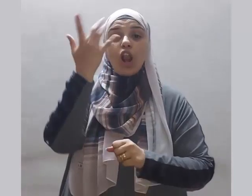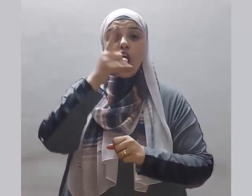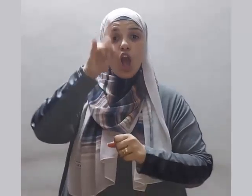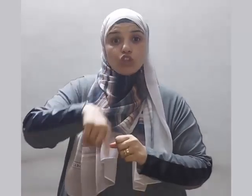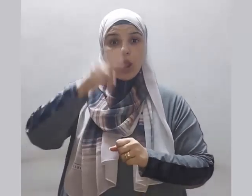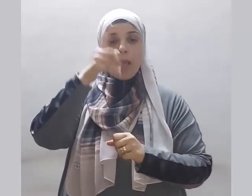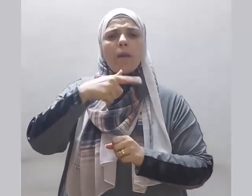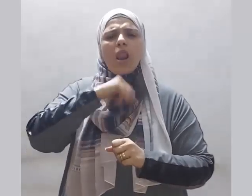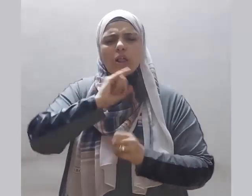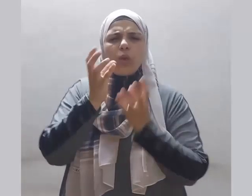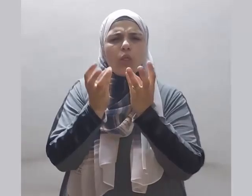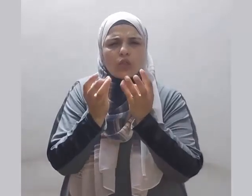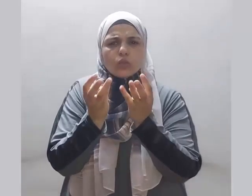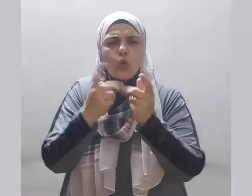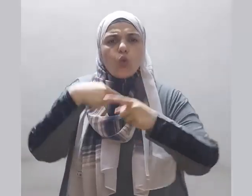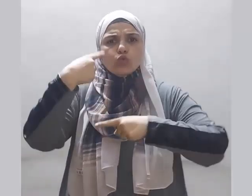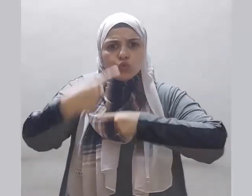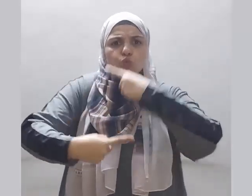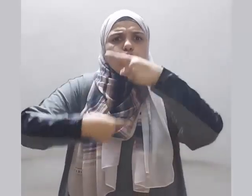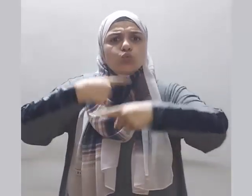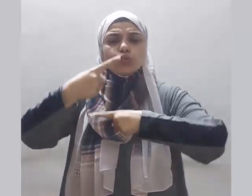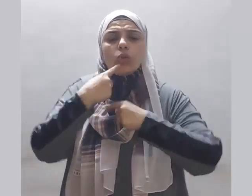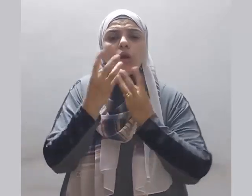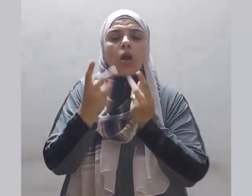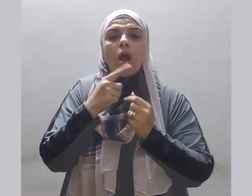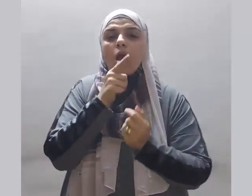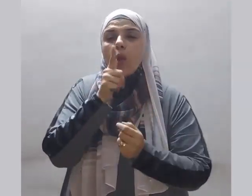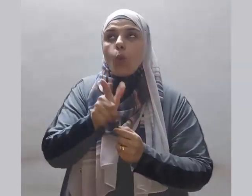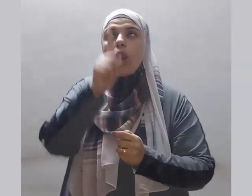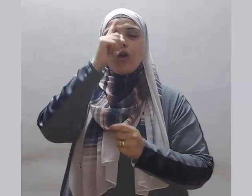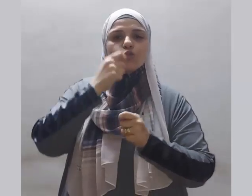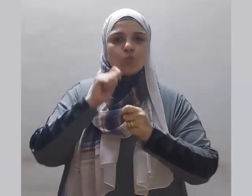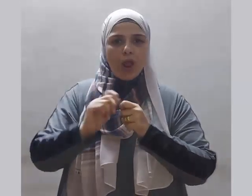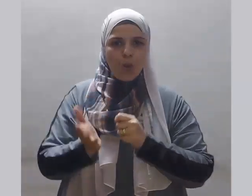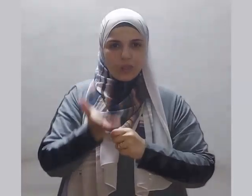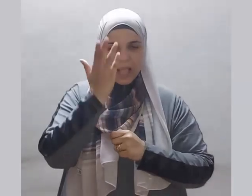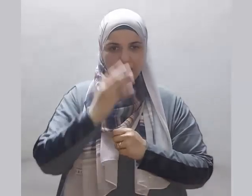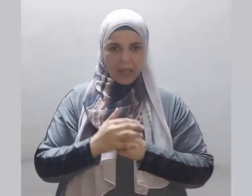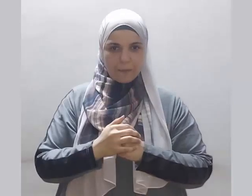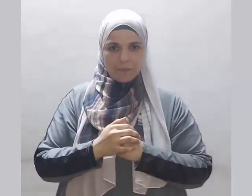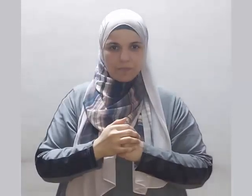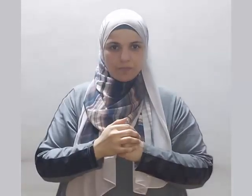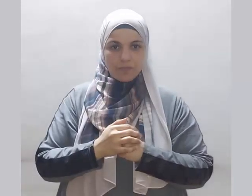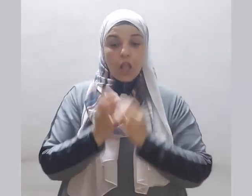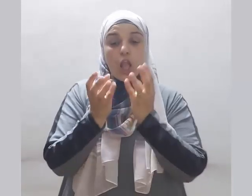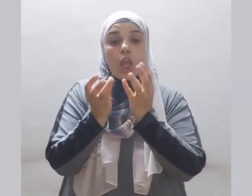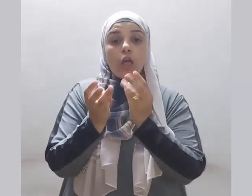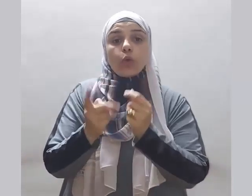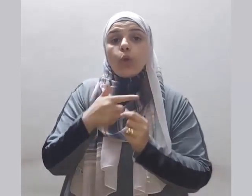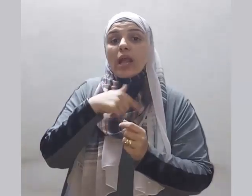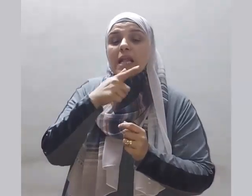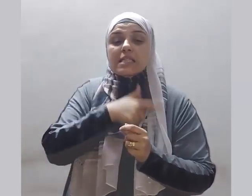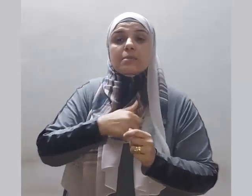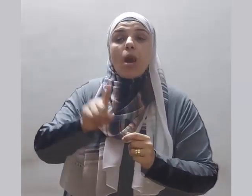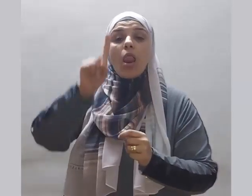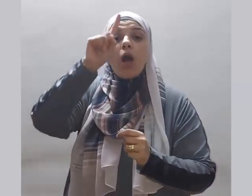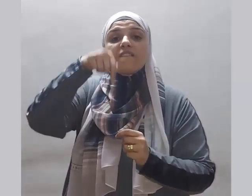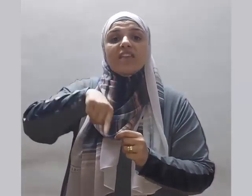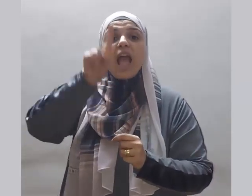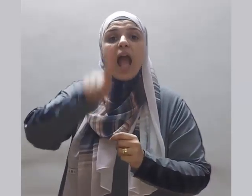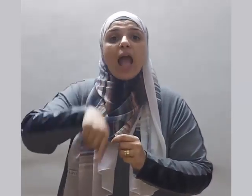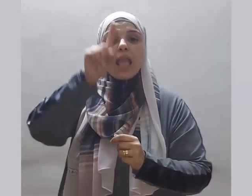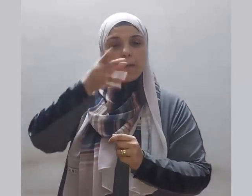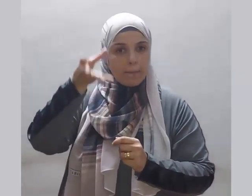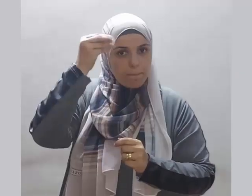الاكثار من ذكر الله تعالى حيث يقول الحق سبحانه ويذكر اسم الله في ايام